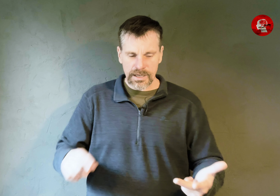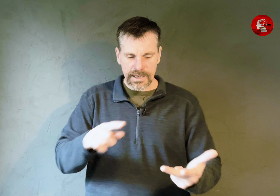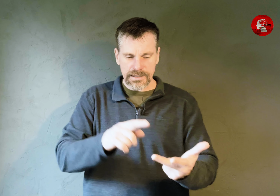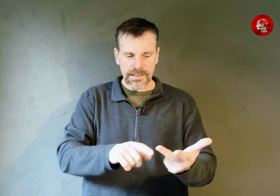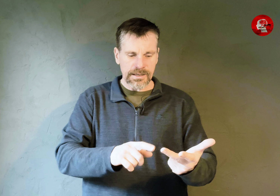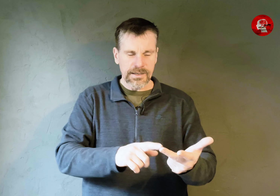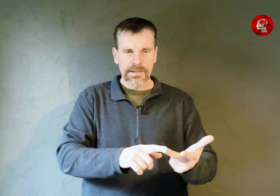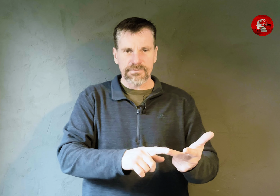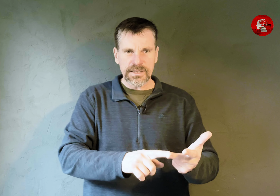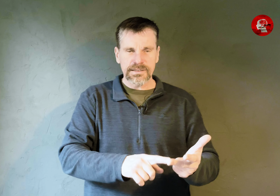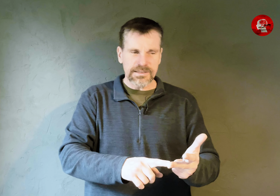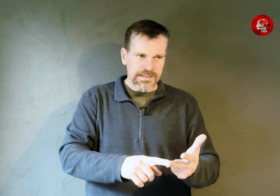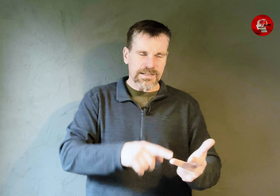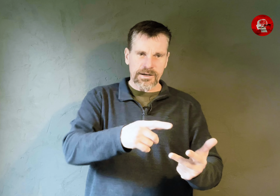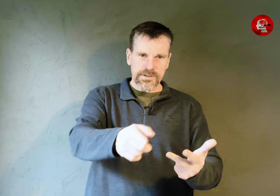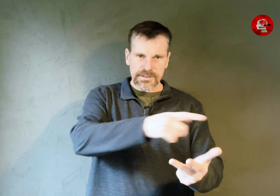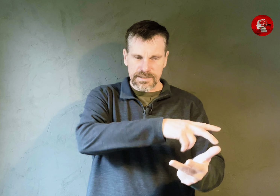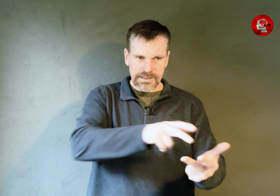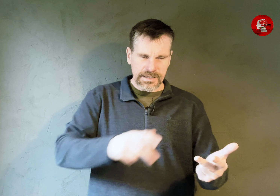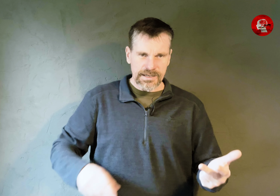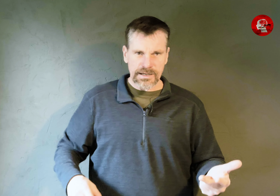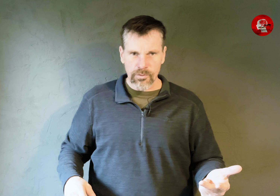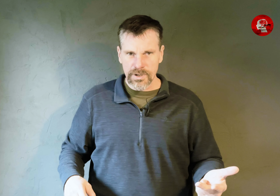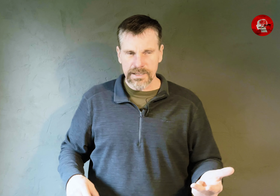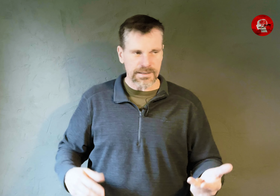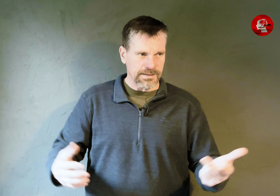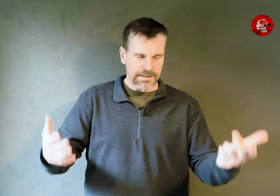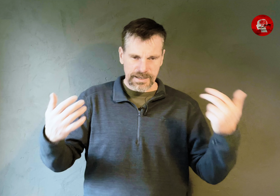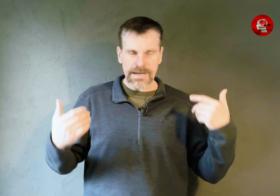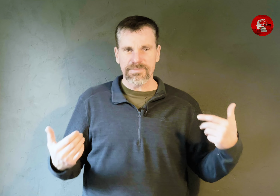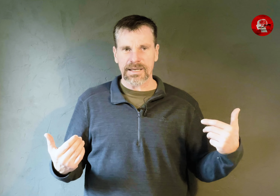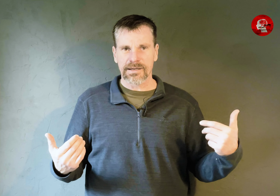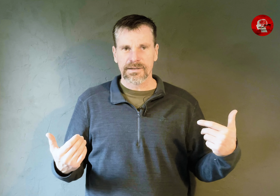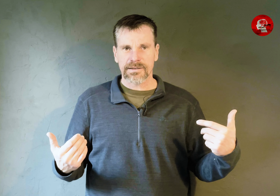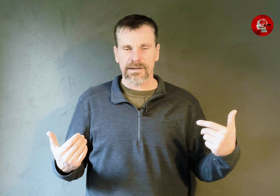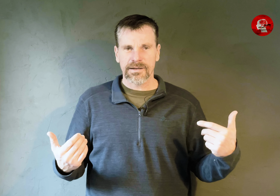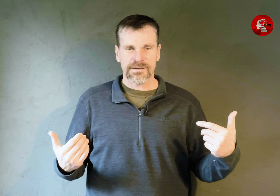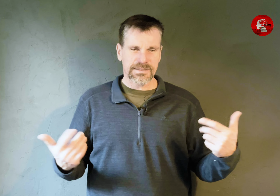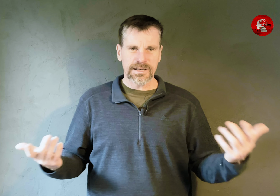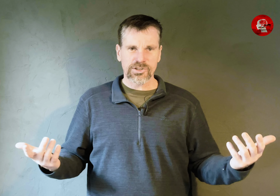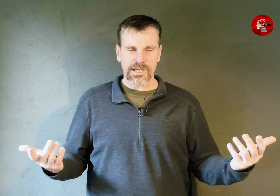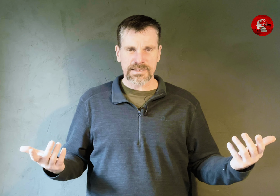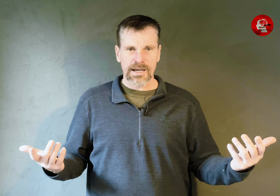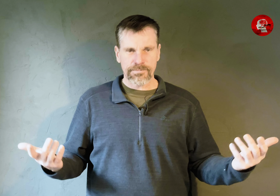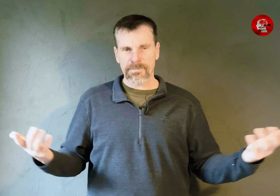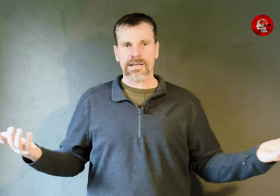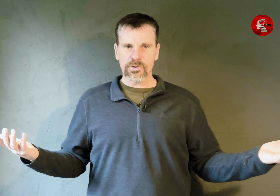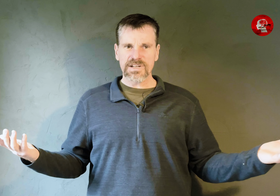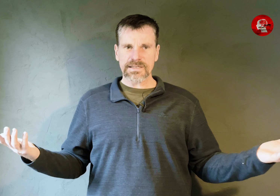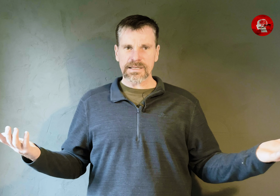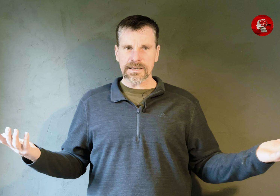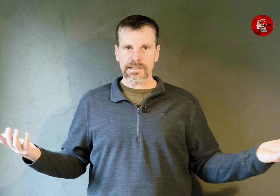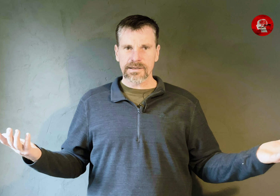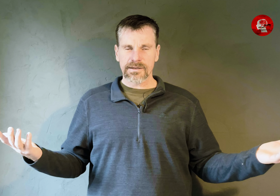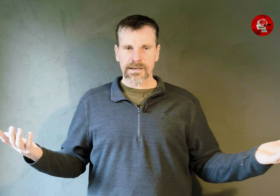händler wenn die das aus diesen ländern dann holen ran bringen ja was soll der scheiß habt ihr mal an die umwelt gedacht ja